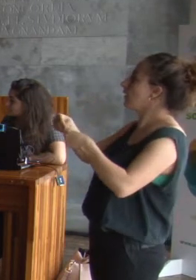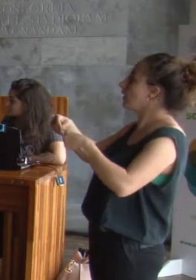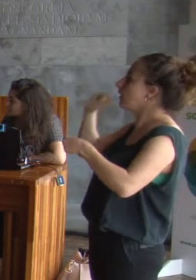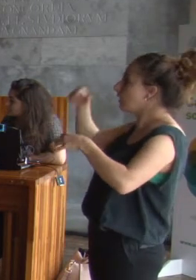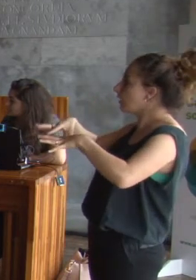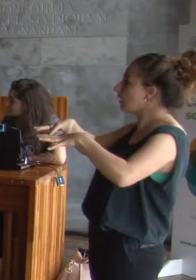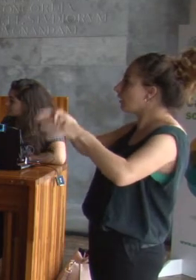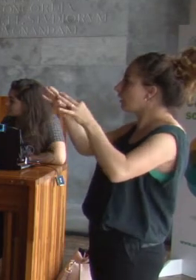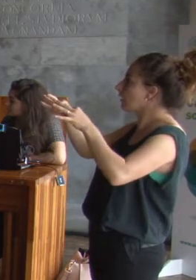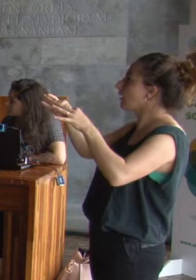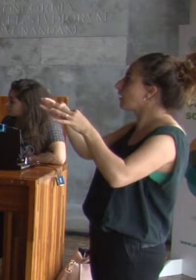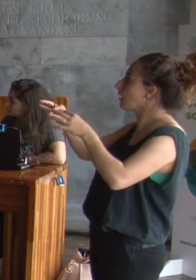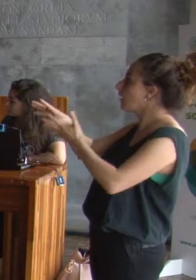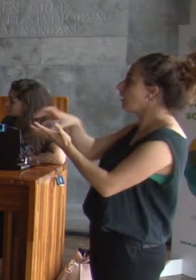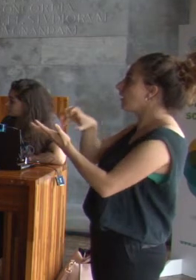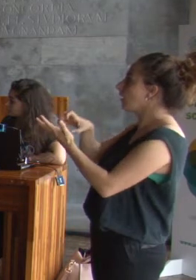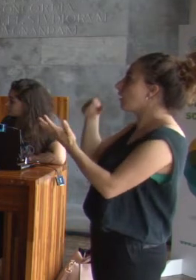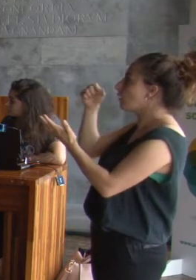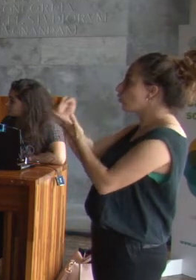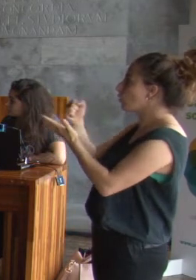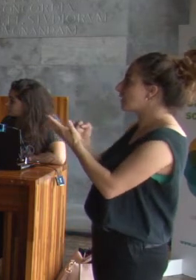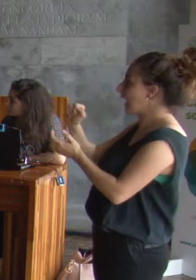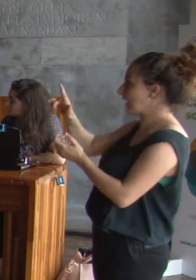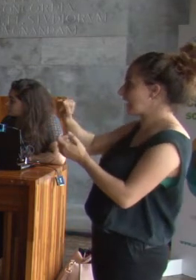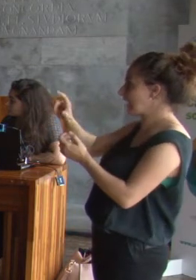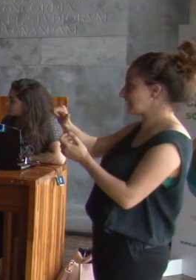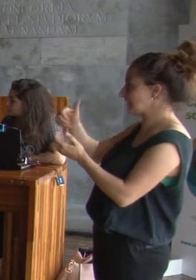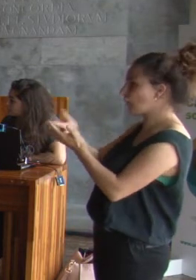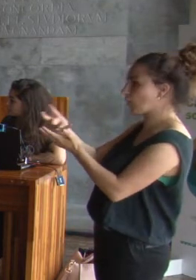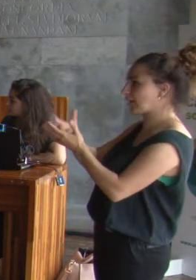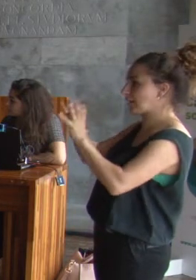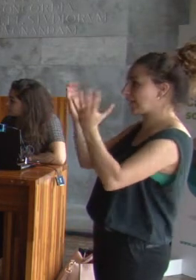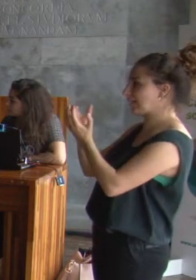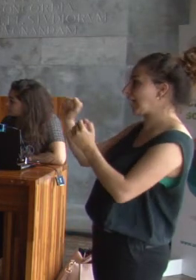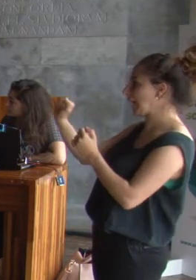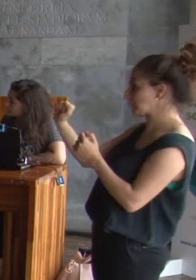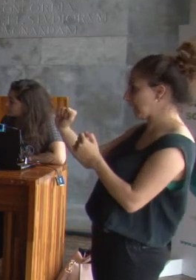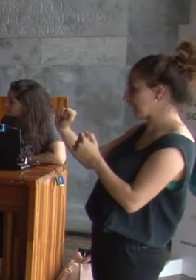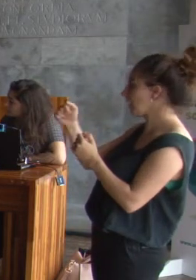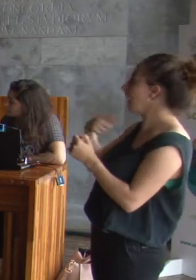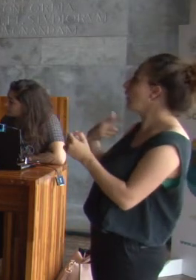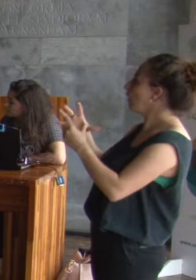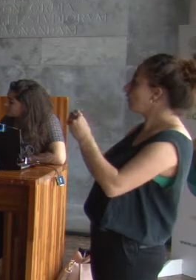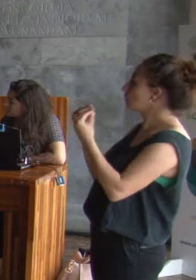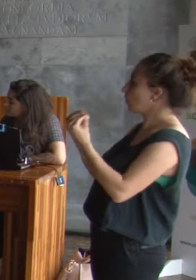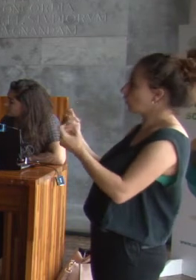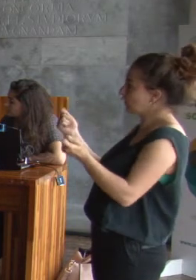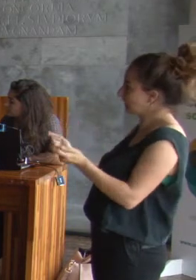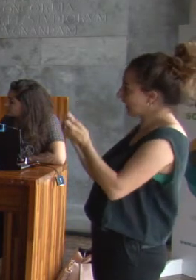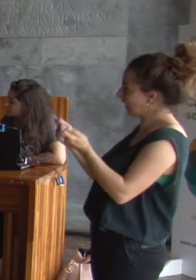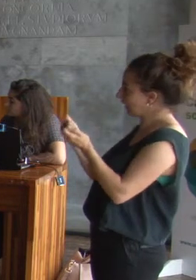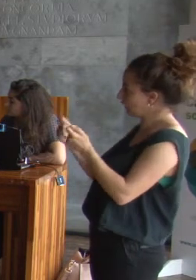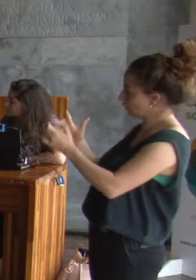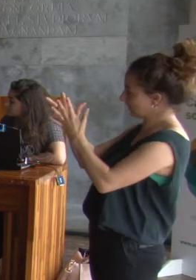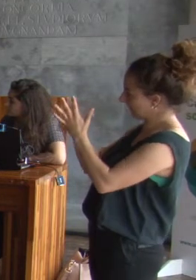estratto dall'audio documentario Alias Cronache dal pianeta Asperger, che ho realizzato durante il mio stage curricolare